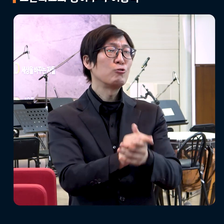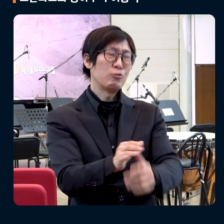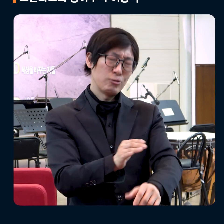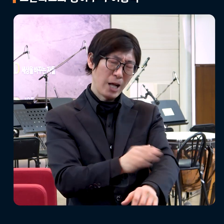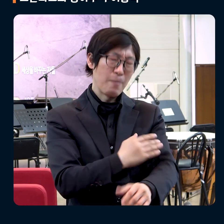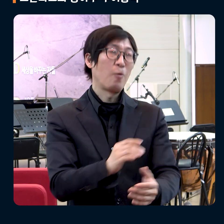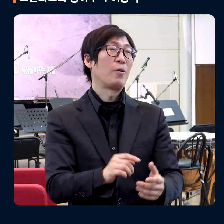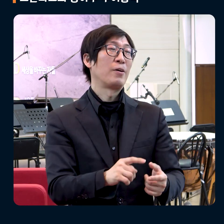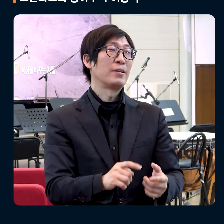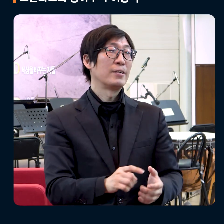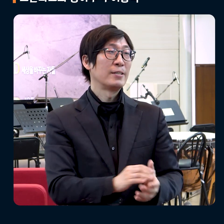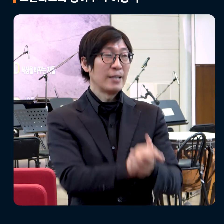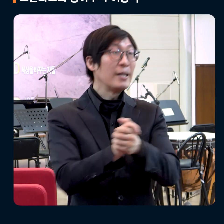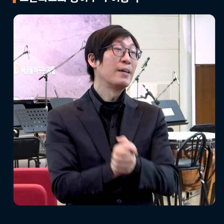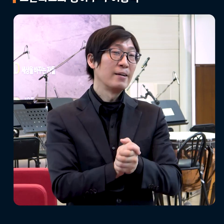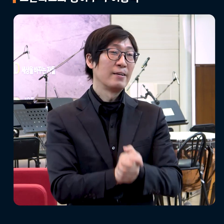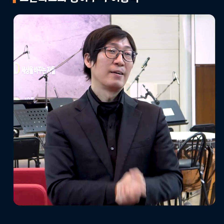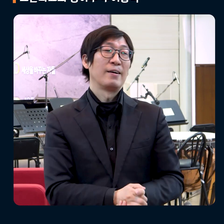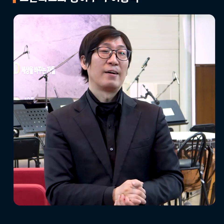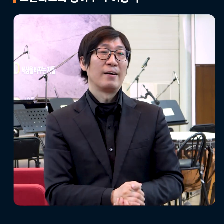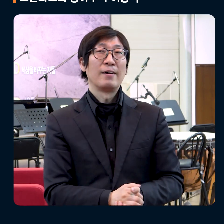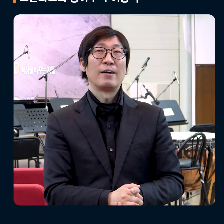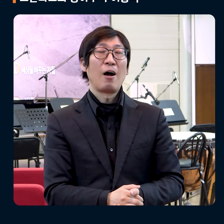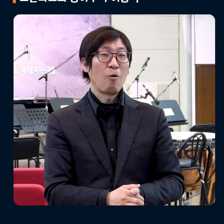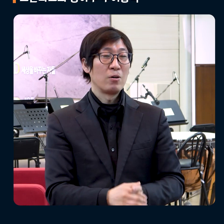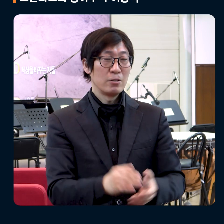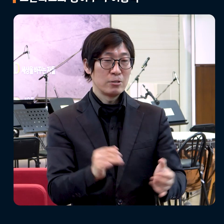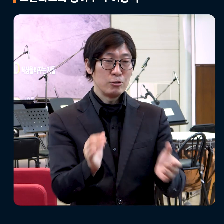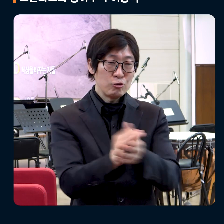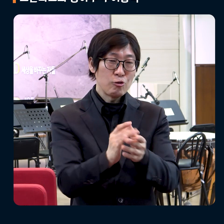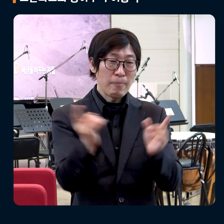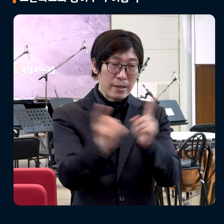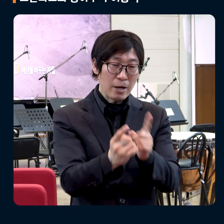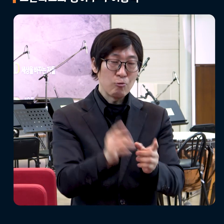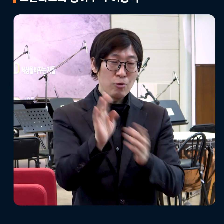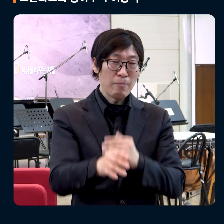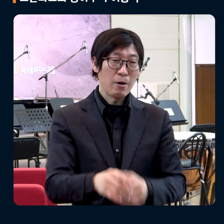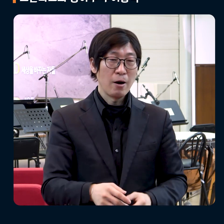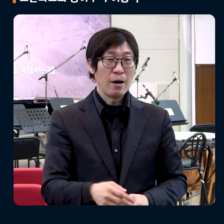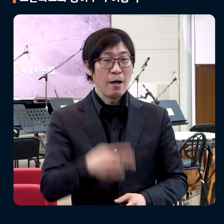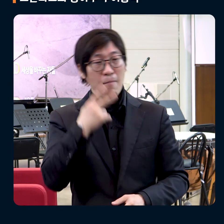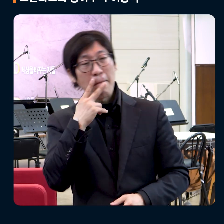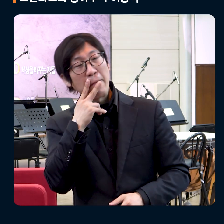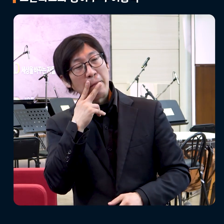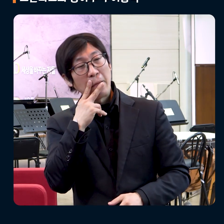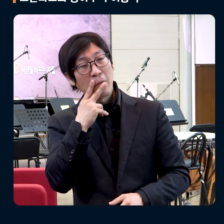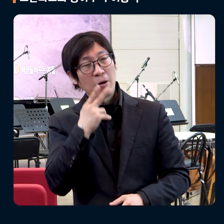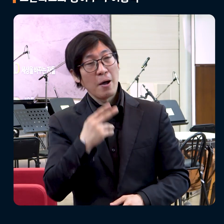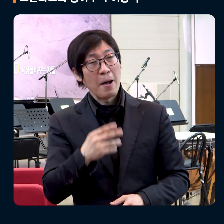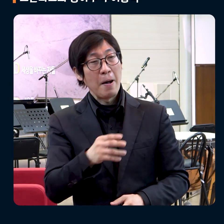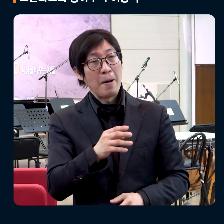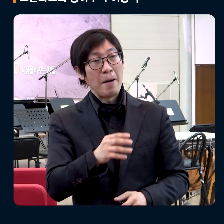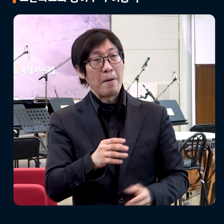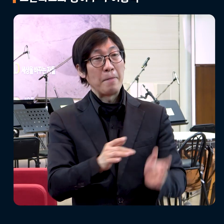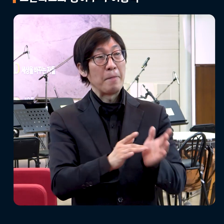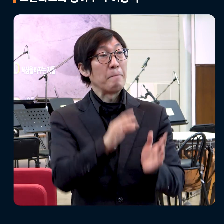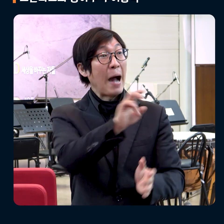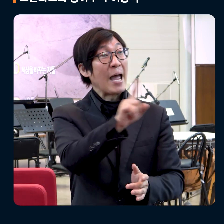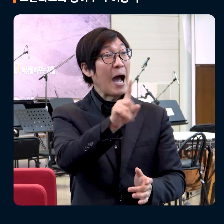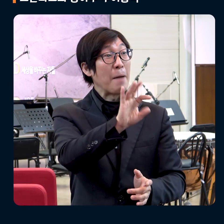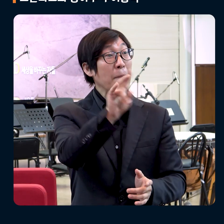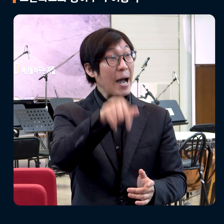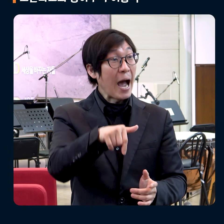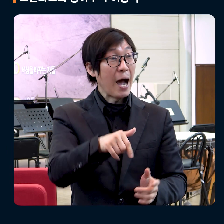만났어. 그래서 친구들이 자꾸 유혹을 해가지고요, 담배도 피게 되고 술도 먹고요, 미국은 마리화나 이런 게